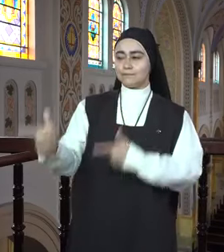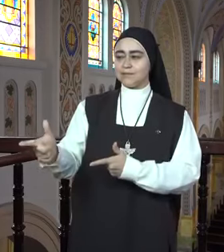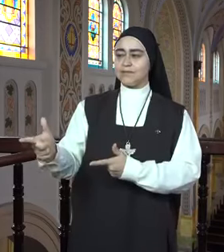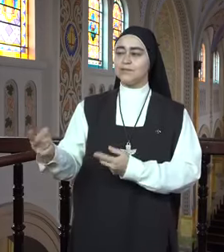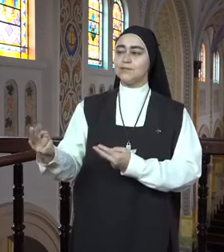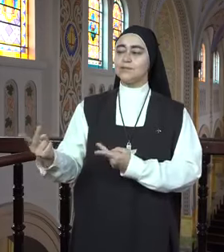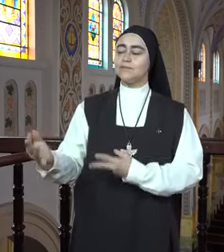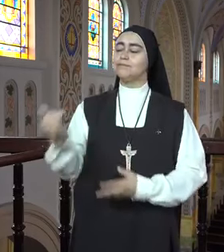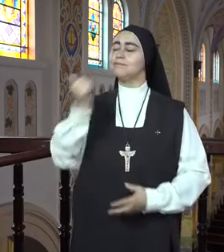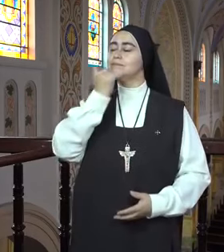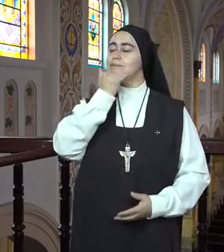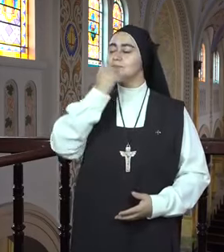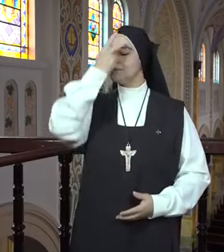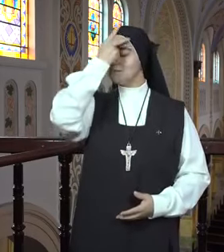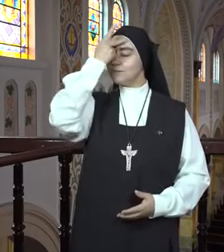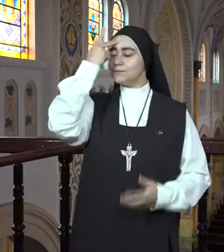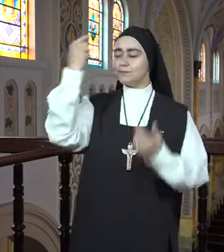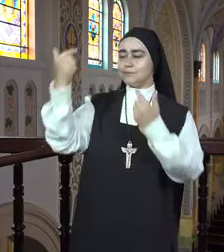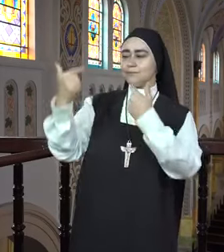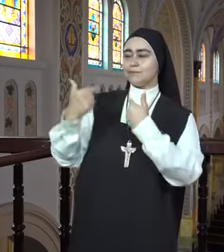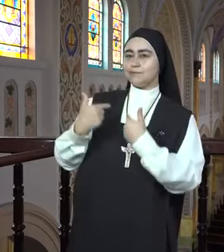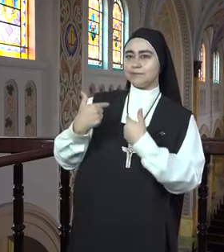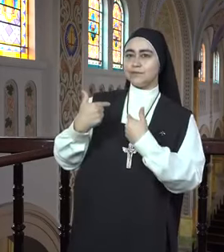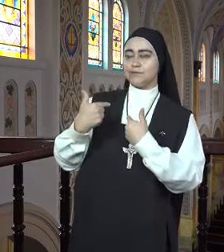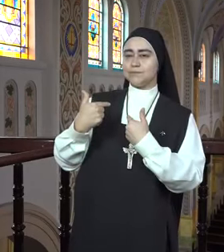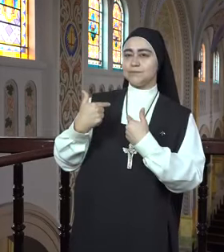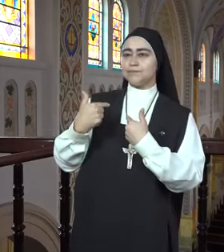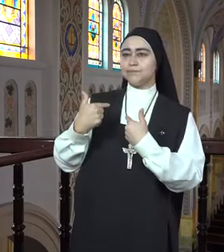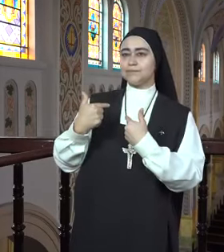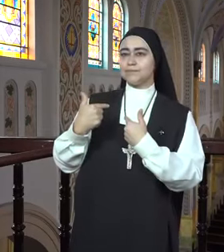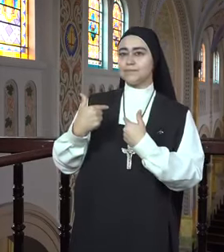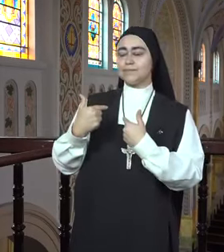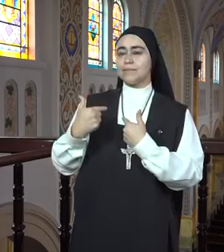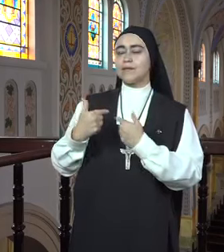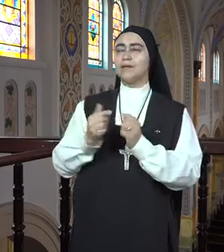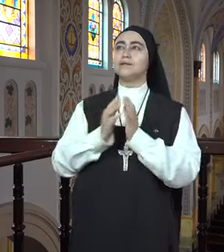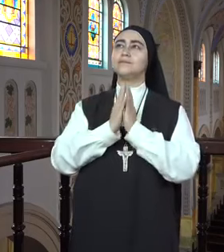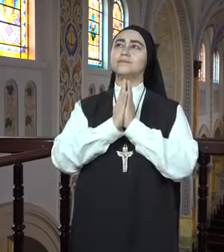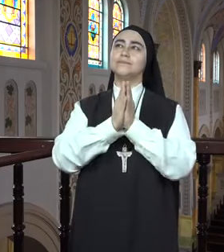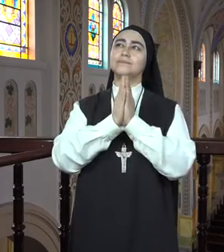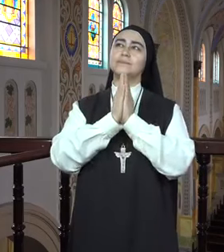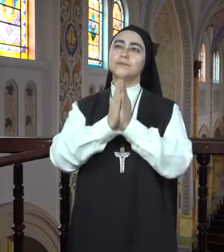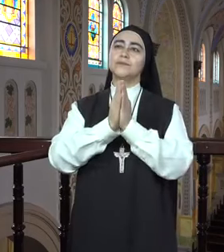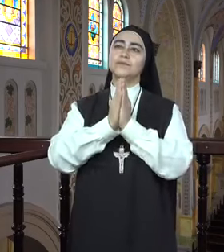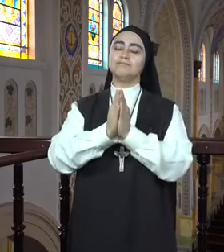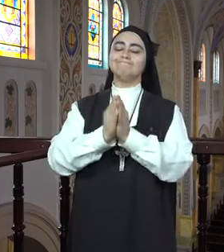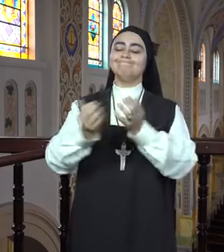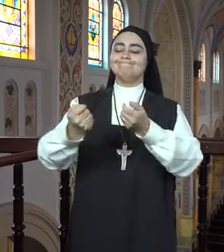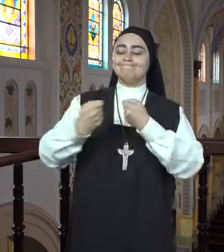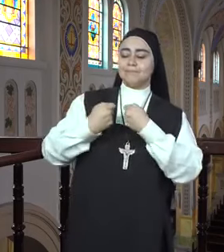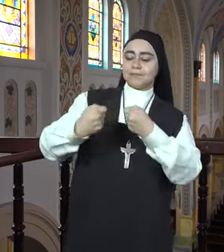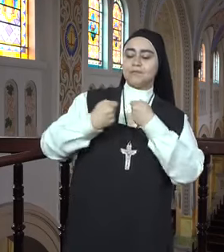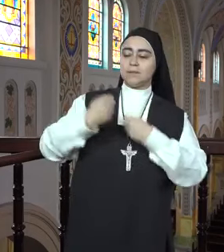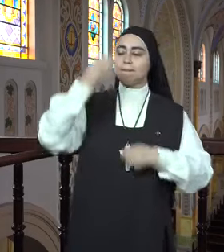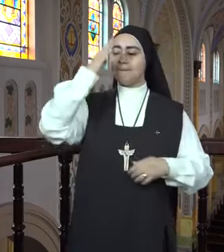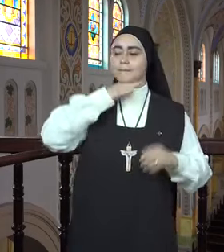nossas ofensas, assim como nós perdoamos a quem nos tem ofendido. E não nos deixeis cair em tentação,